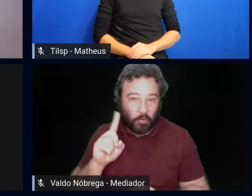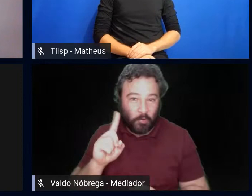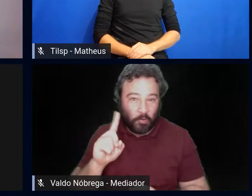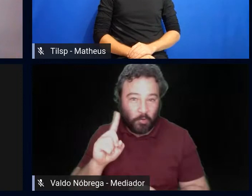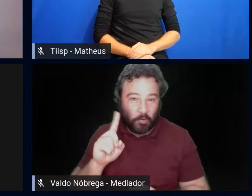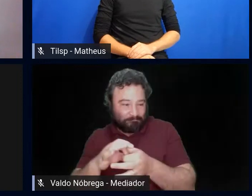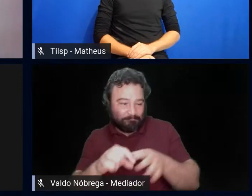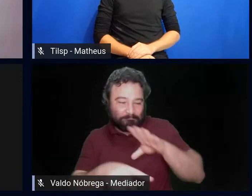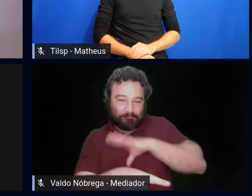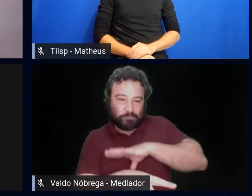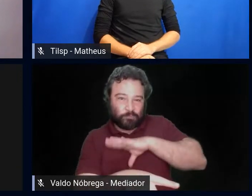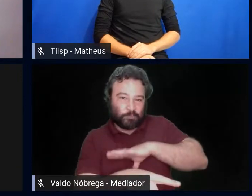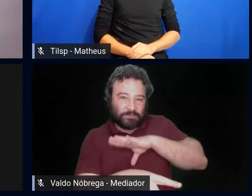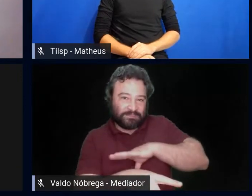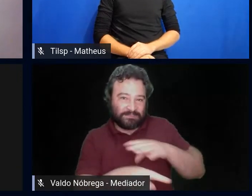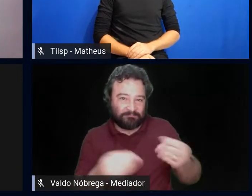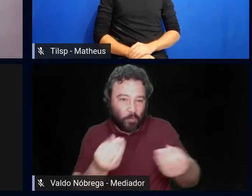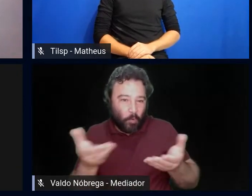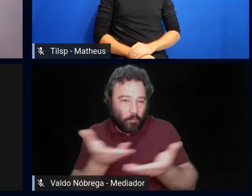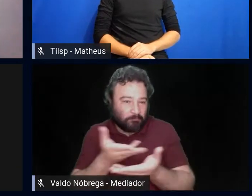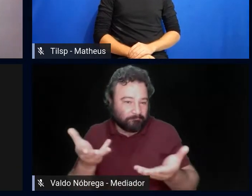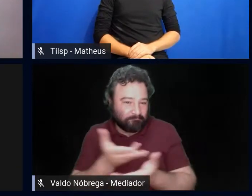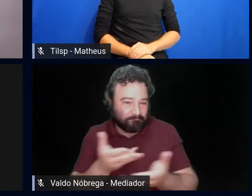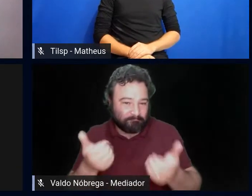tela. Eh, travou